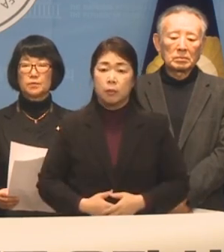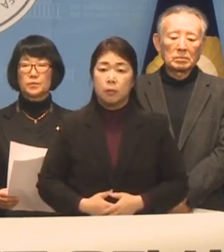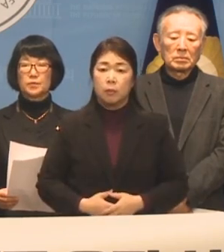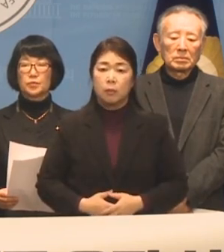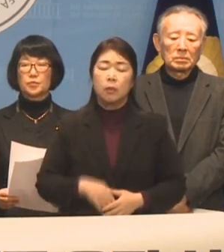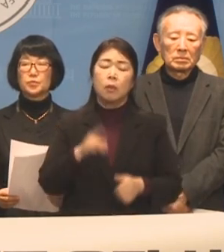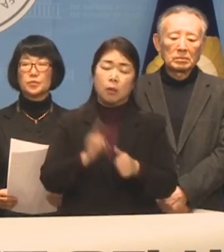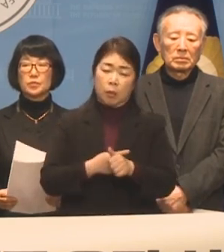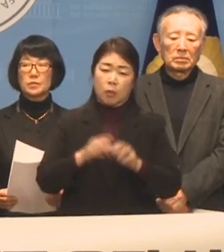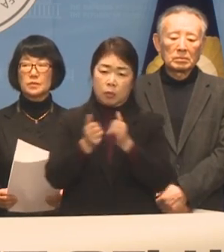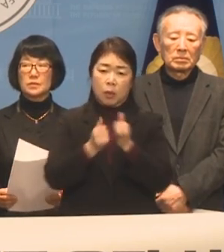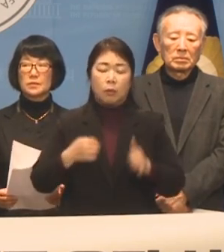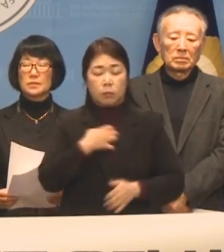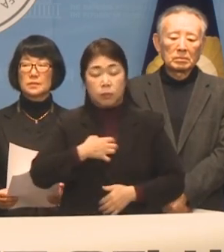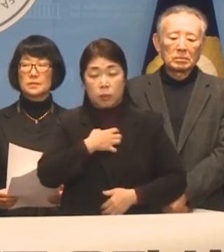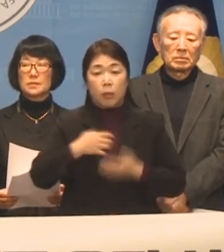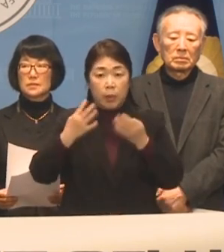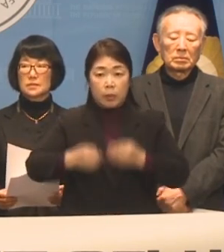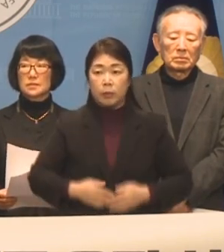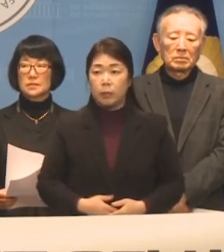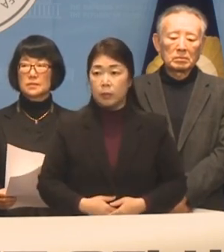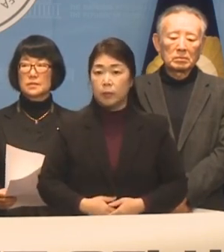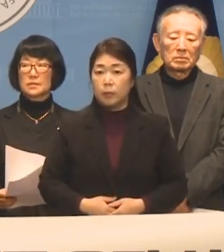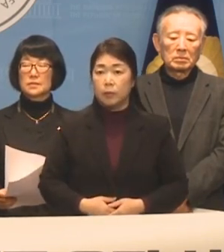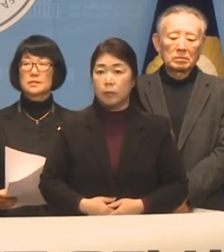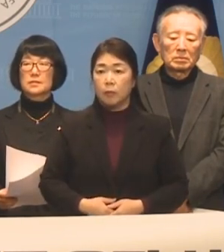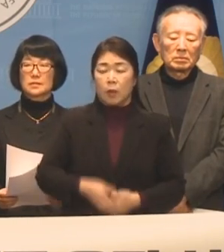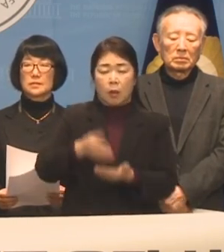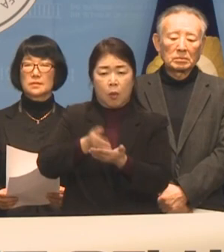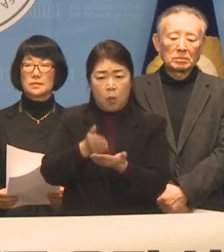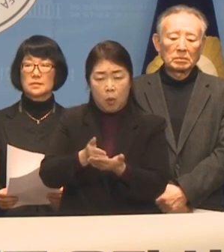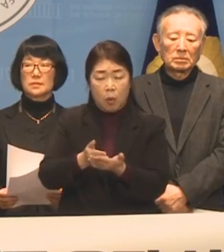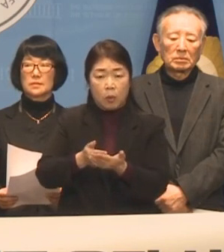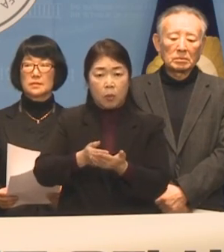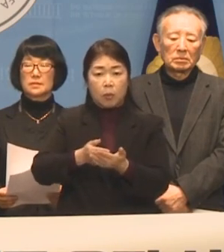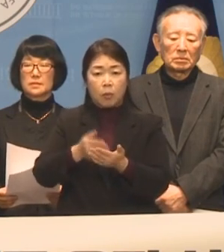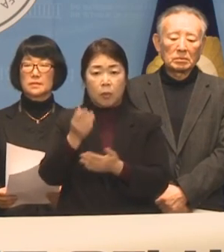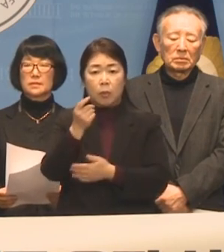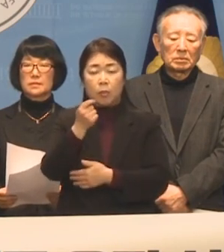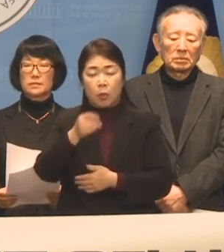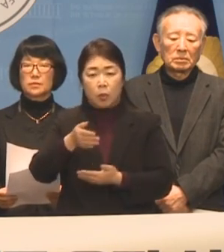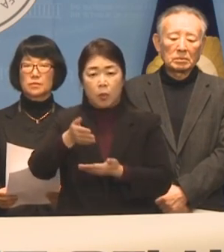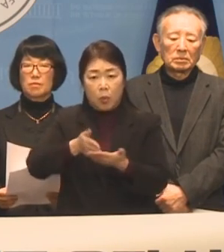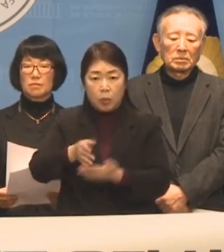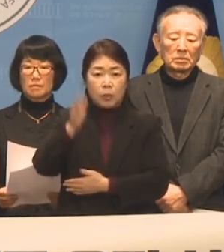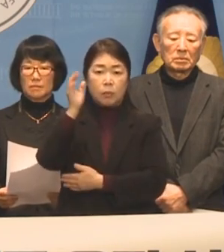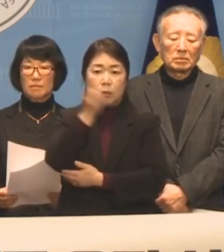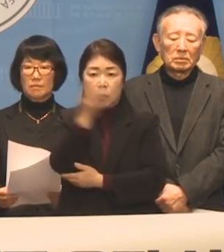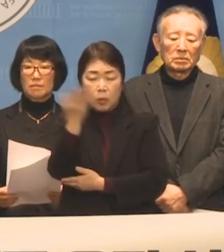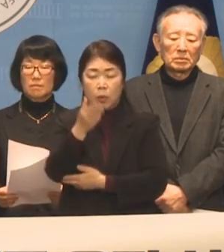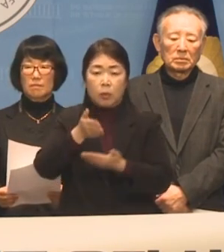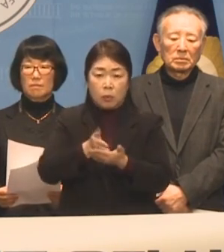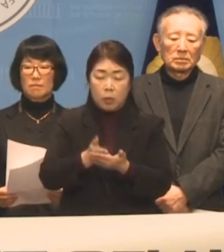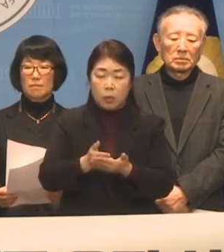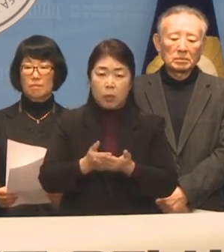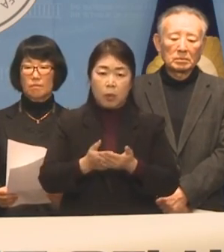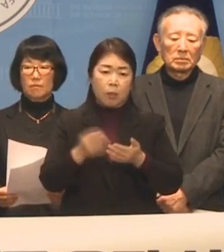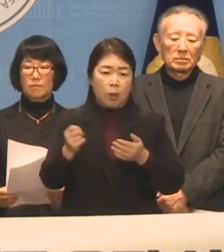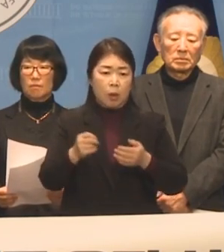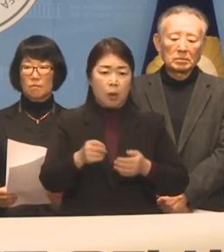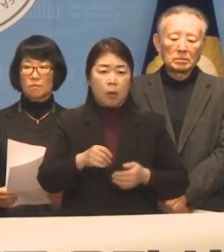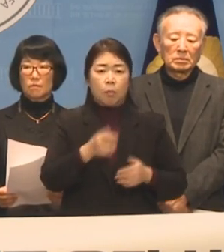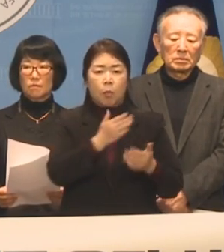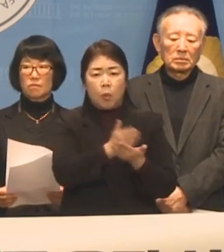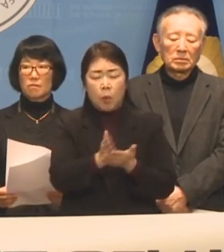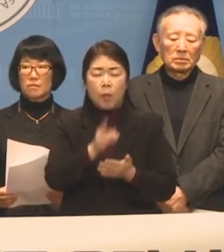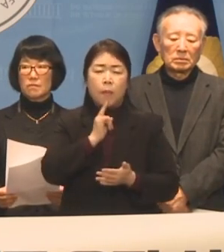있는, 의구심이 뭐 언론 보도에 온갖 의구심과 그 비판들이 지금 난무하고 있지 않습니까? 누구에게도 도움이